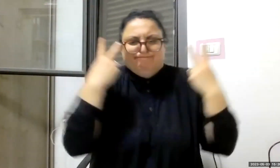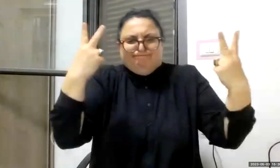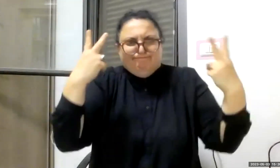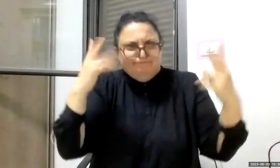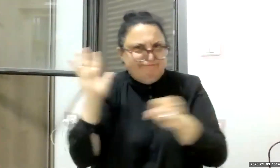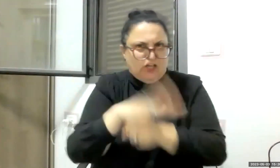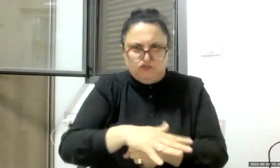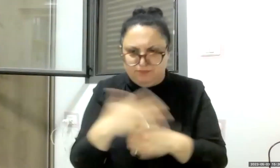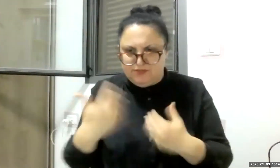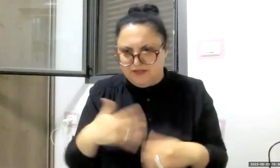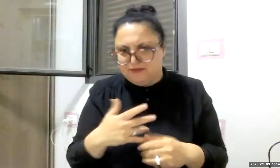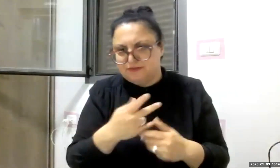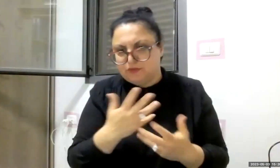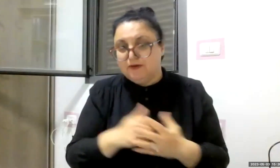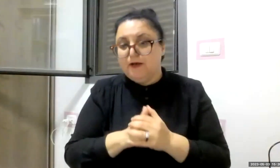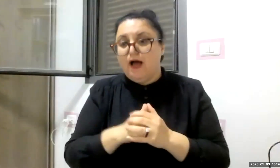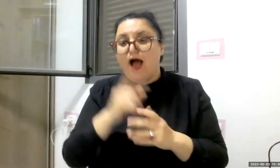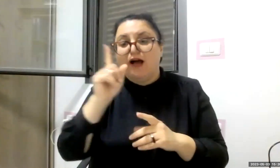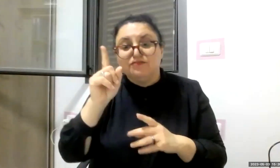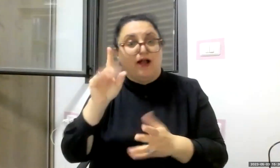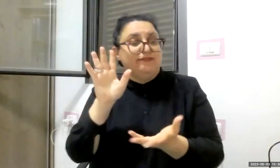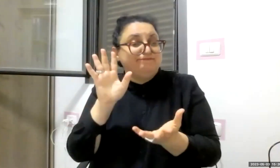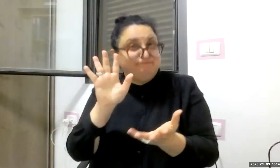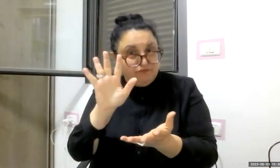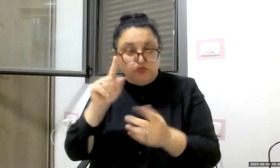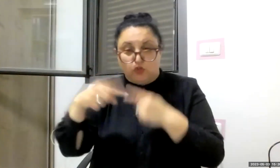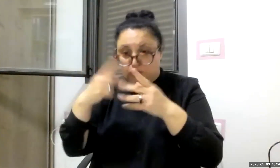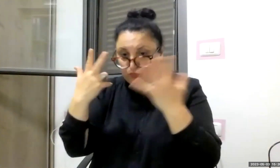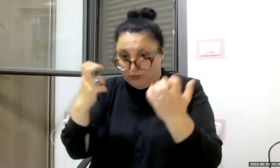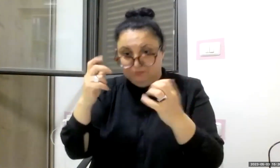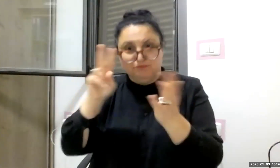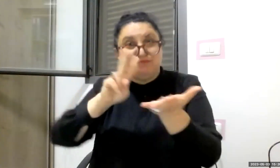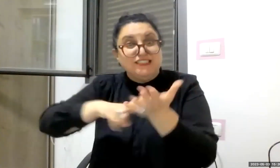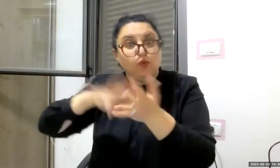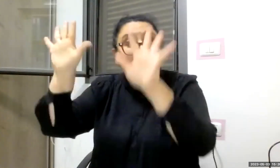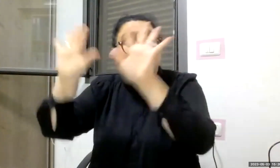עמוד גדולה יותר השפעה רחבה יותר אבל בשנות ה-80